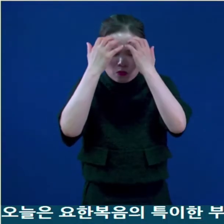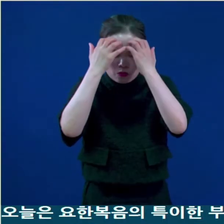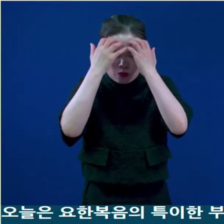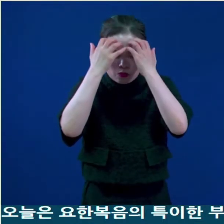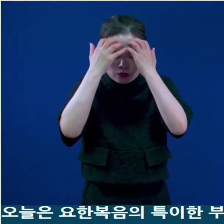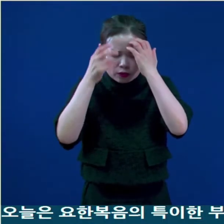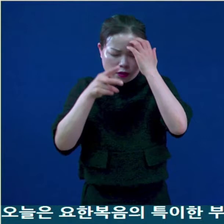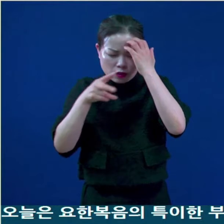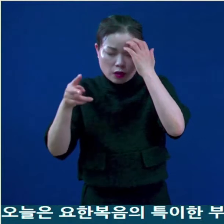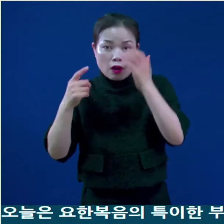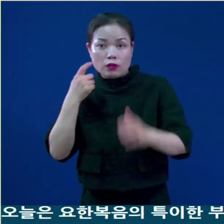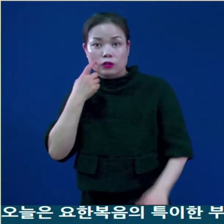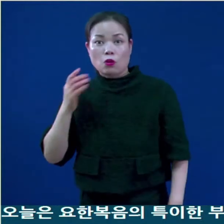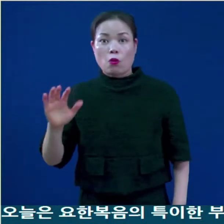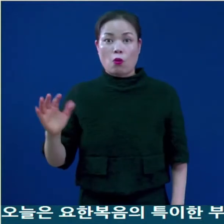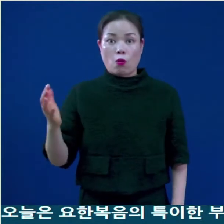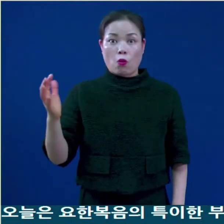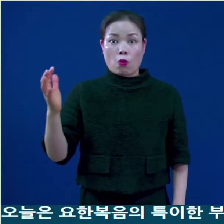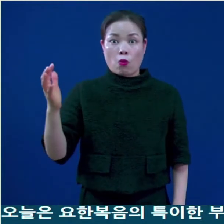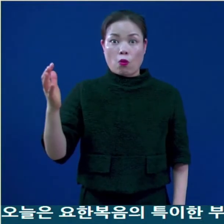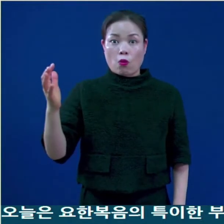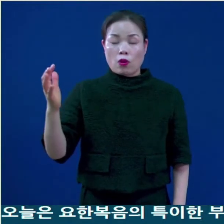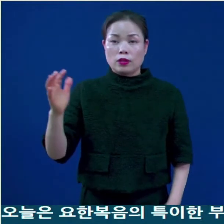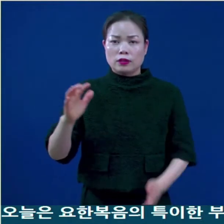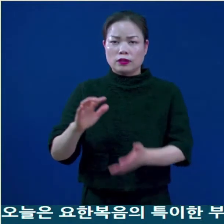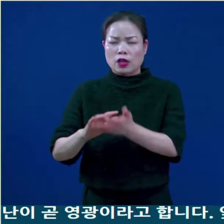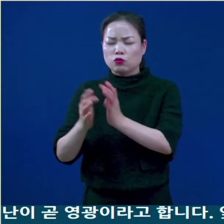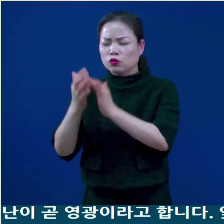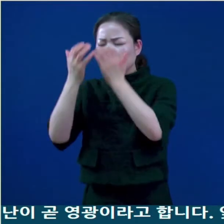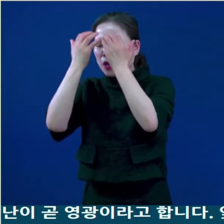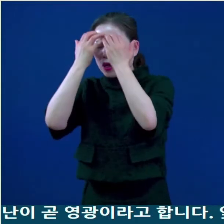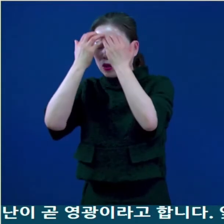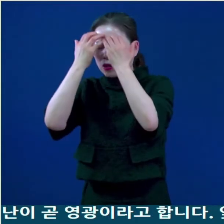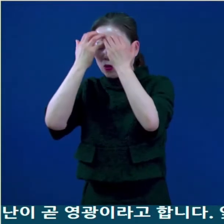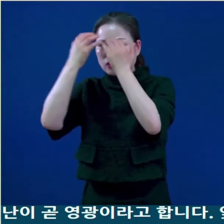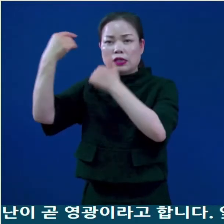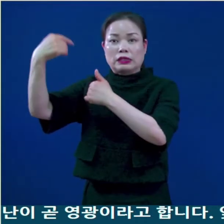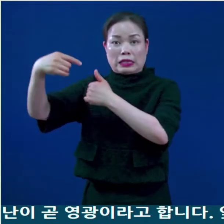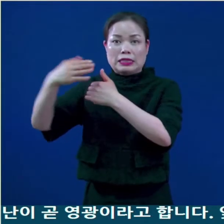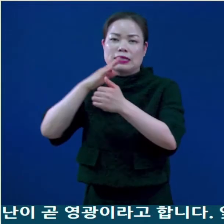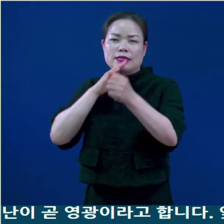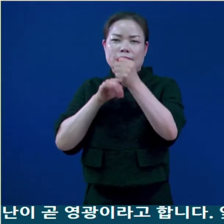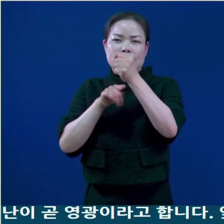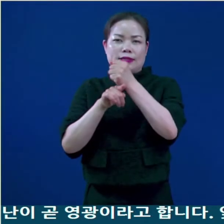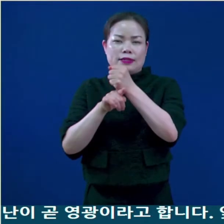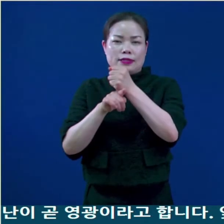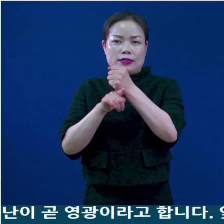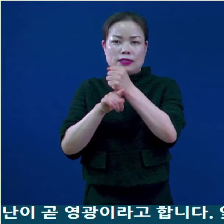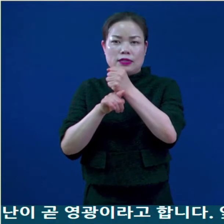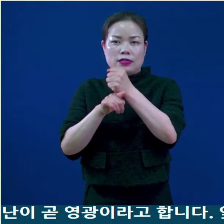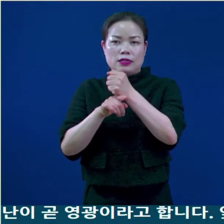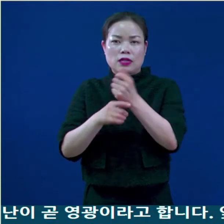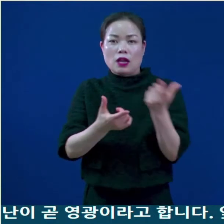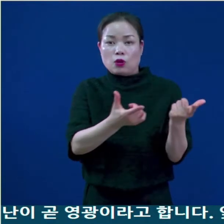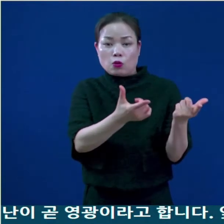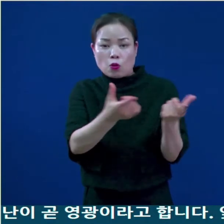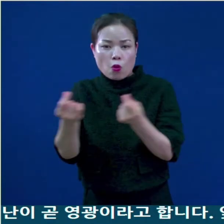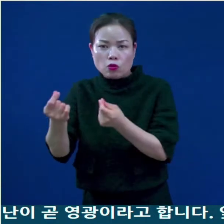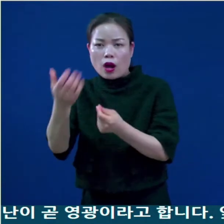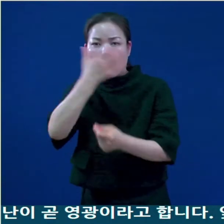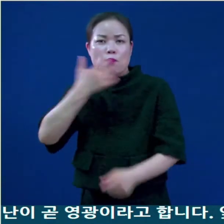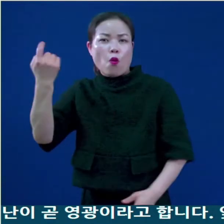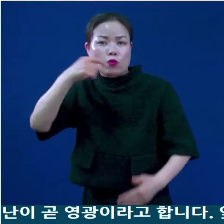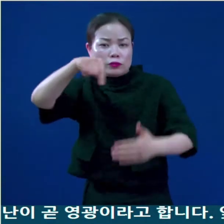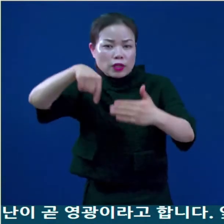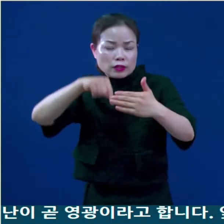곧 영광이다. 이게 예수님의 순환이 가르쳐주는 진리입니다. 공관복음서에서는요 순환이